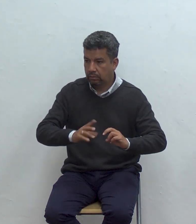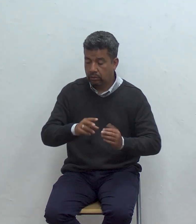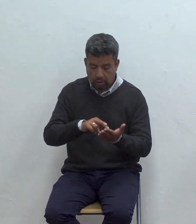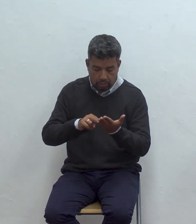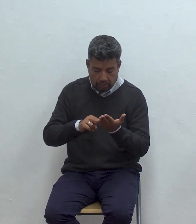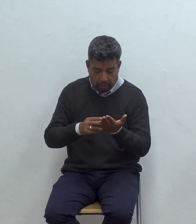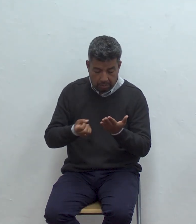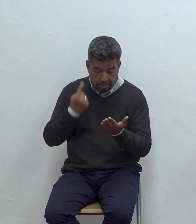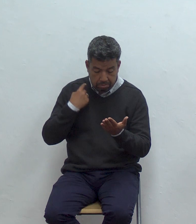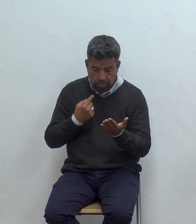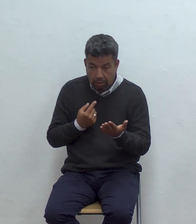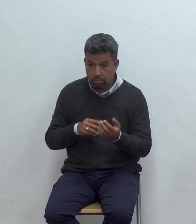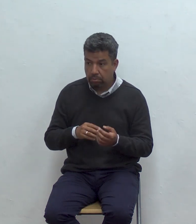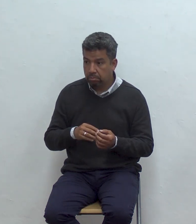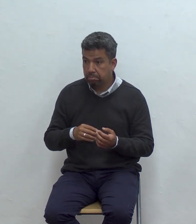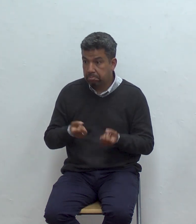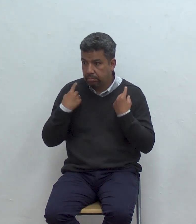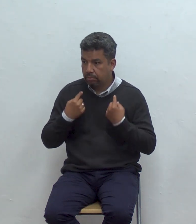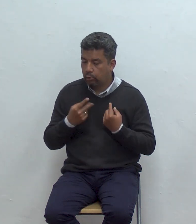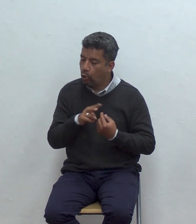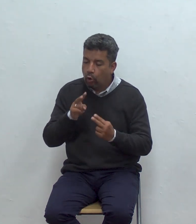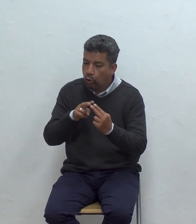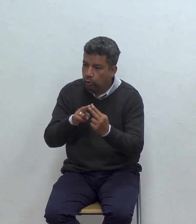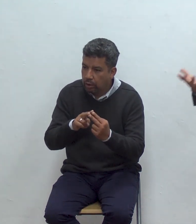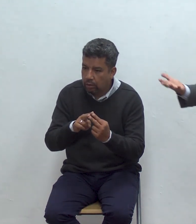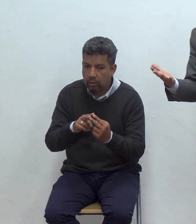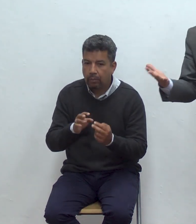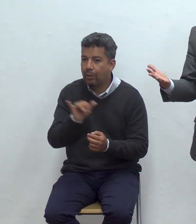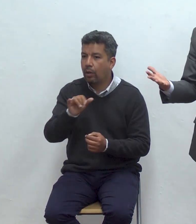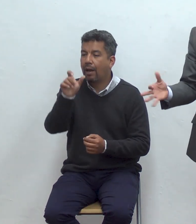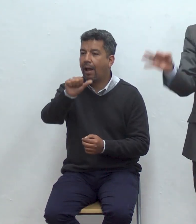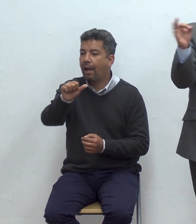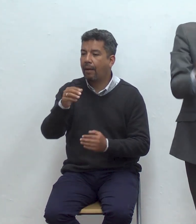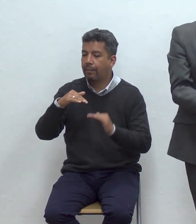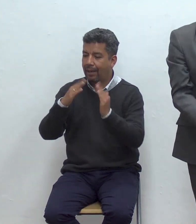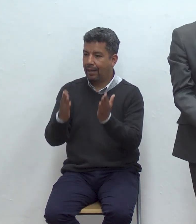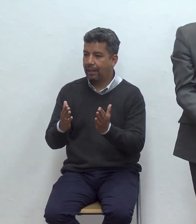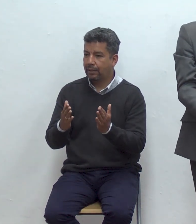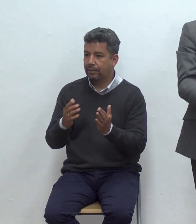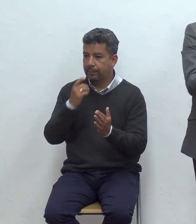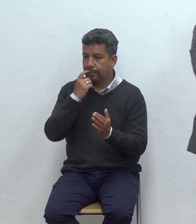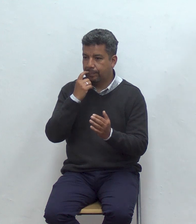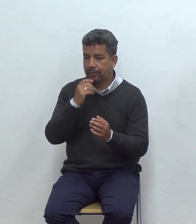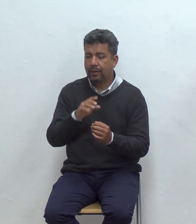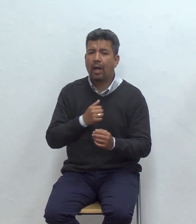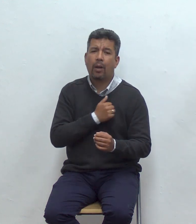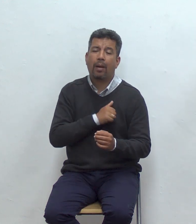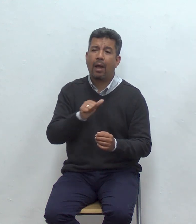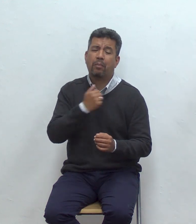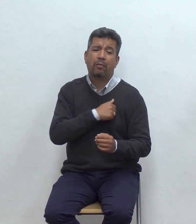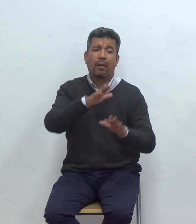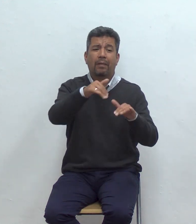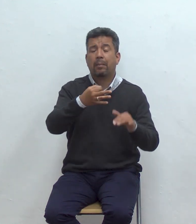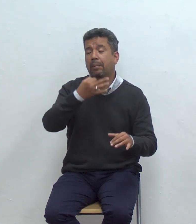queda en el aire, ¿no? Entonces usted siempre, aunque no conozca, eso le pasa como la señora de la casa urruchurta que dice, ay, por favor,